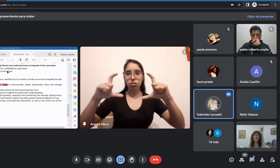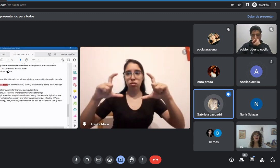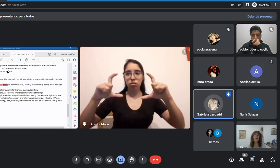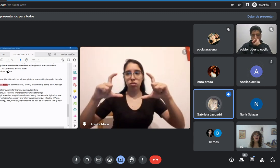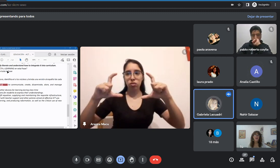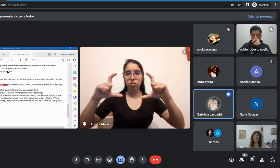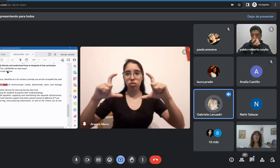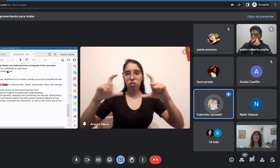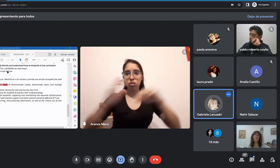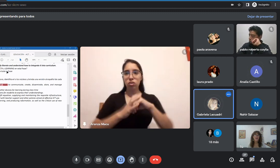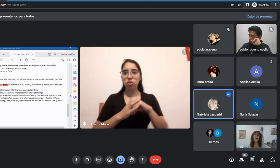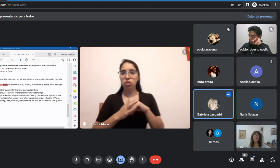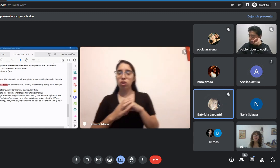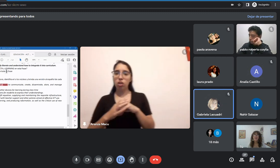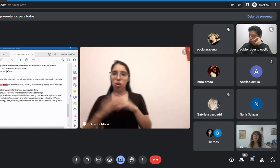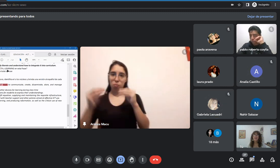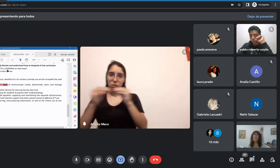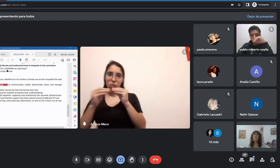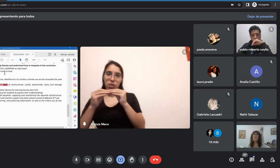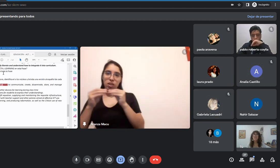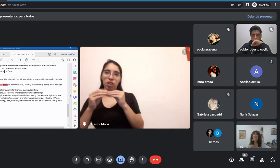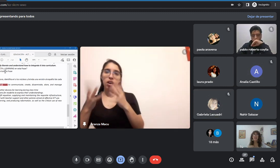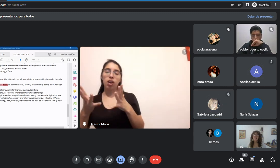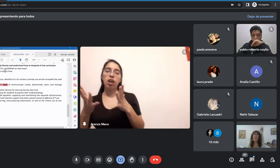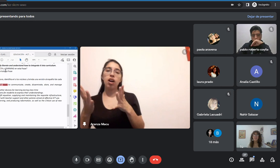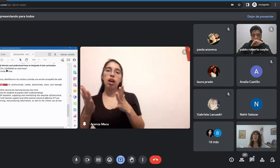explicando, discúlpame. Entonces,